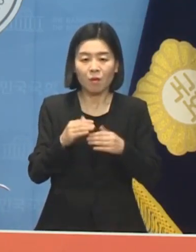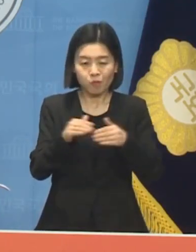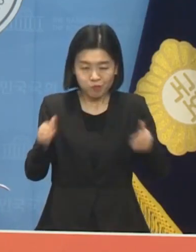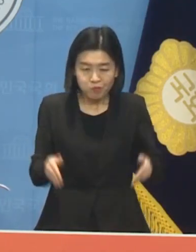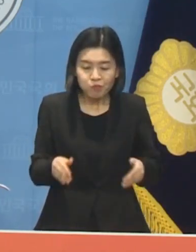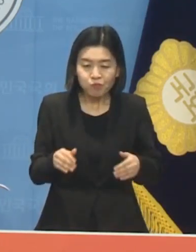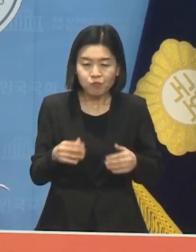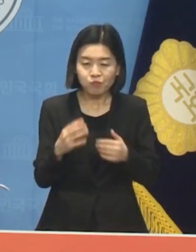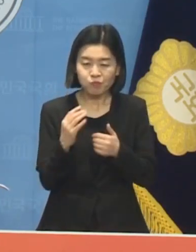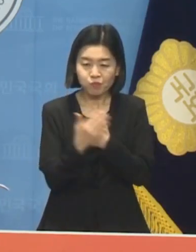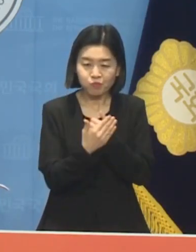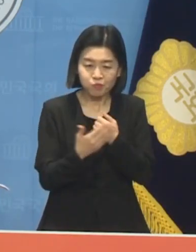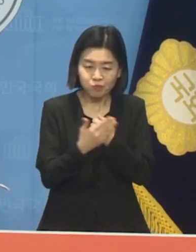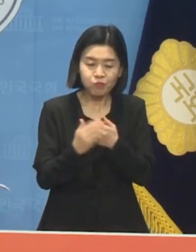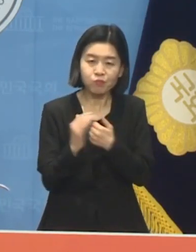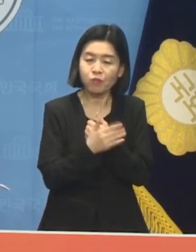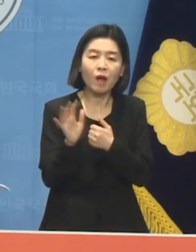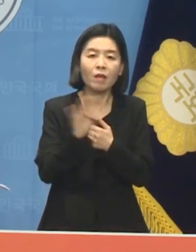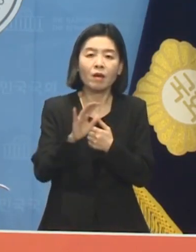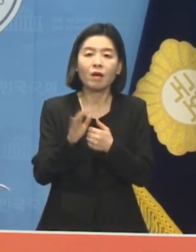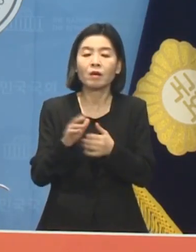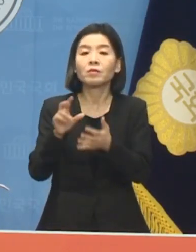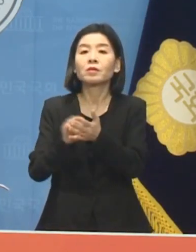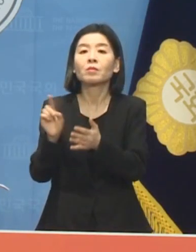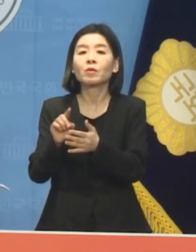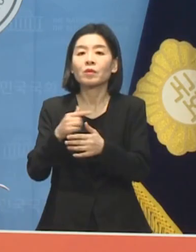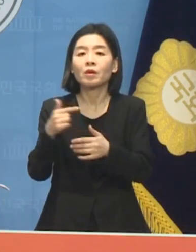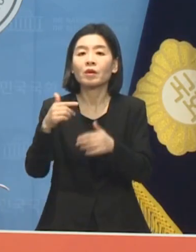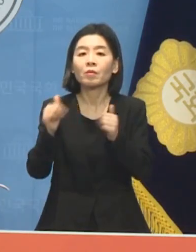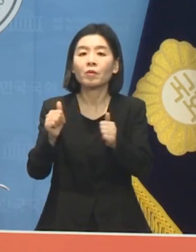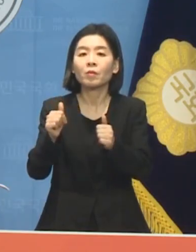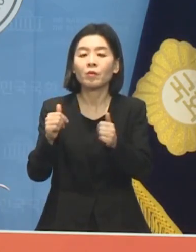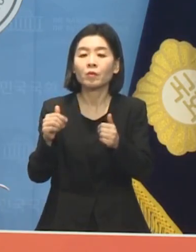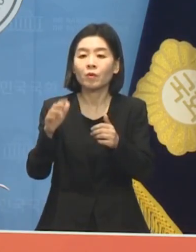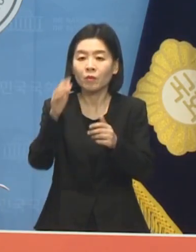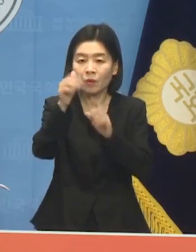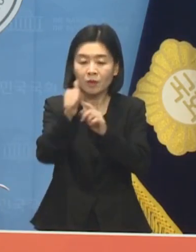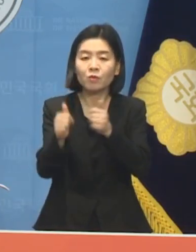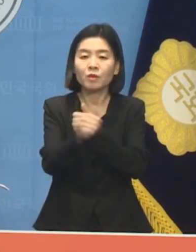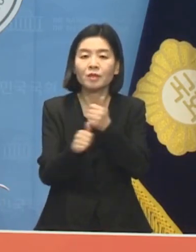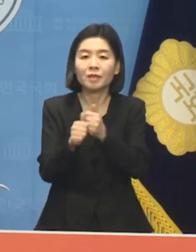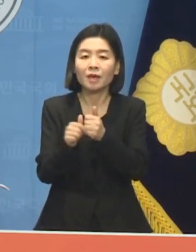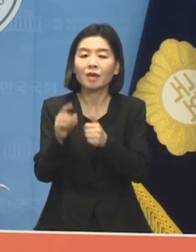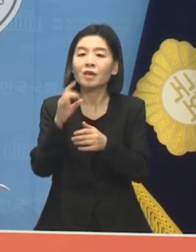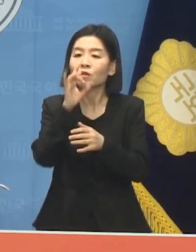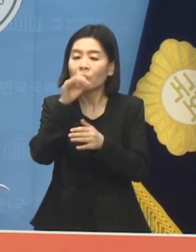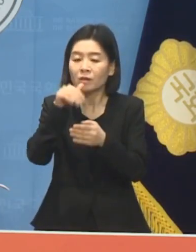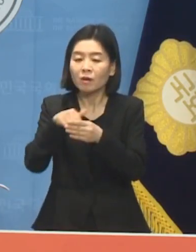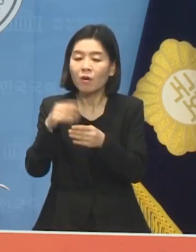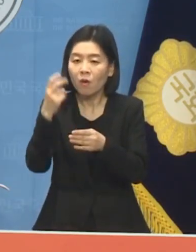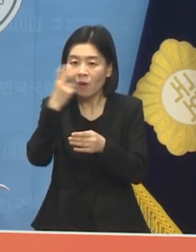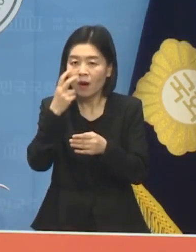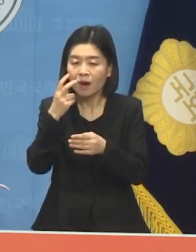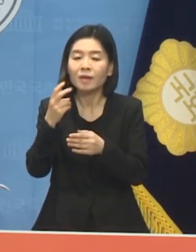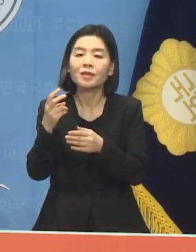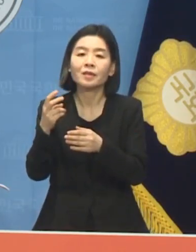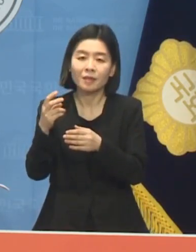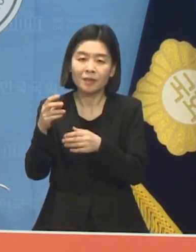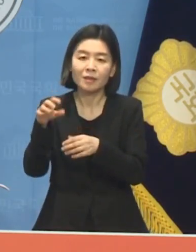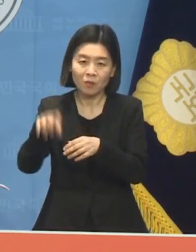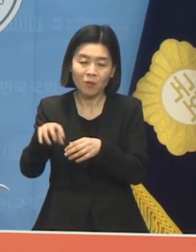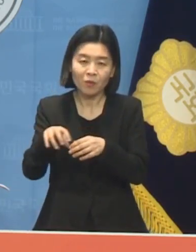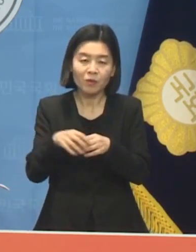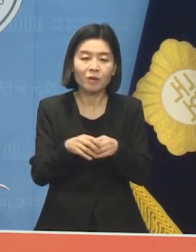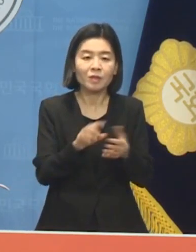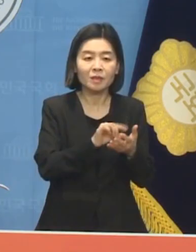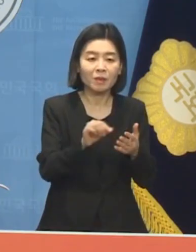문제는 대법관이 위원장인 중앙선관위와 법원 판사들이 위원장인 지방선관위의 구조적 불법 부정